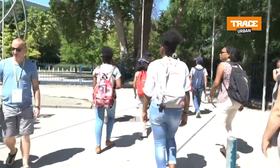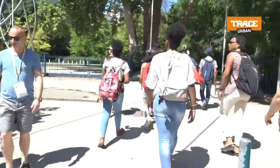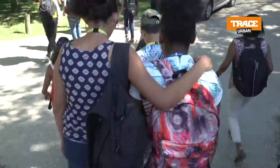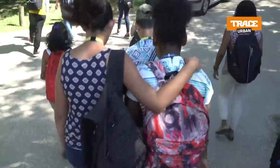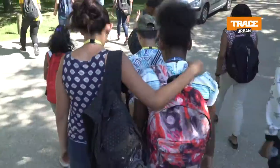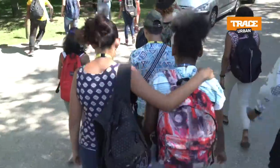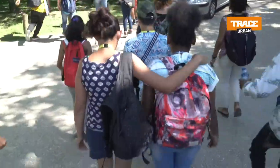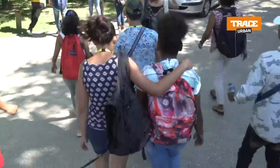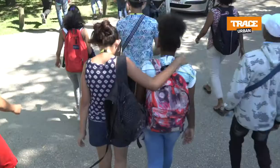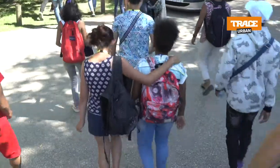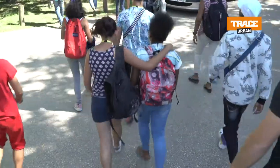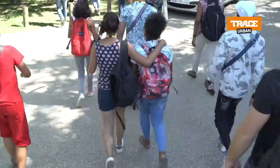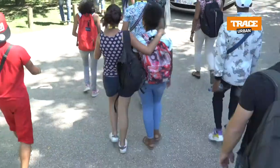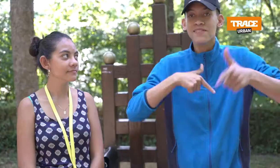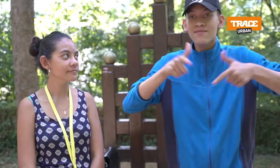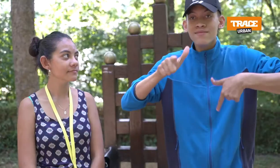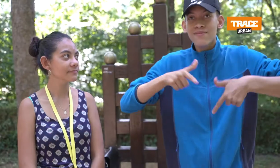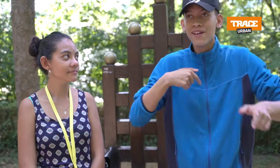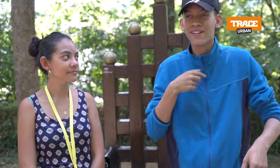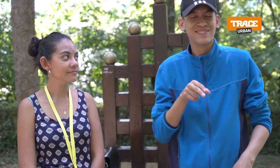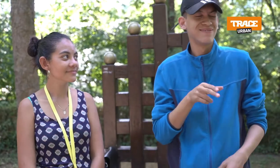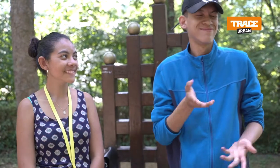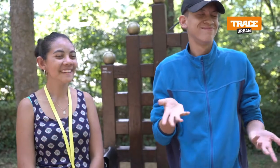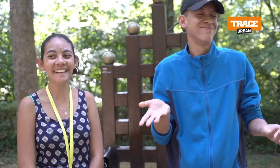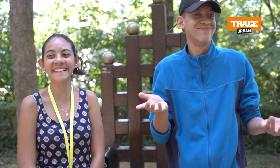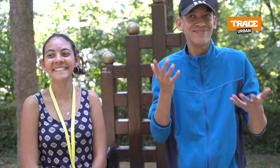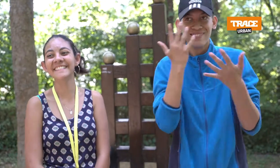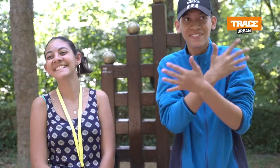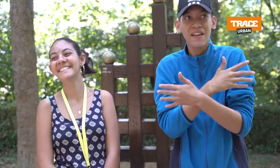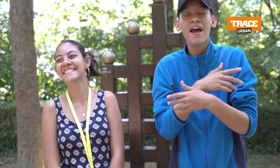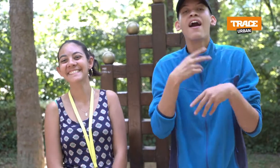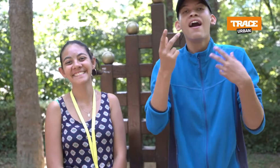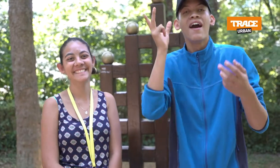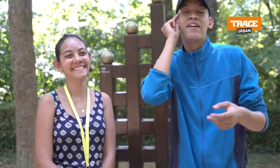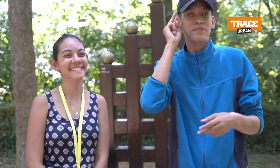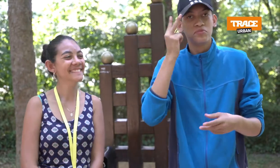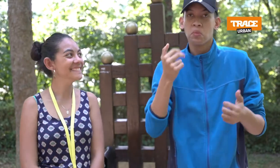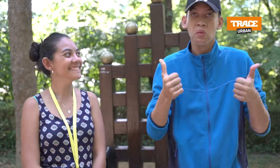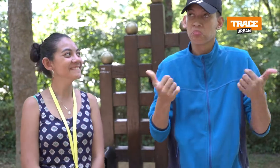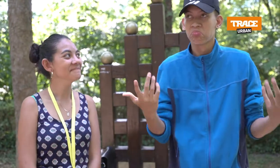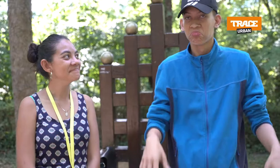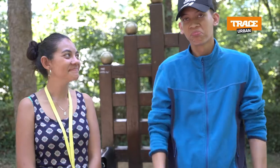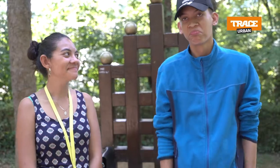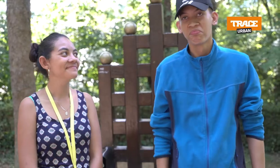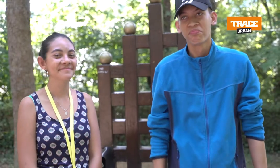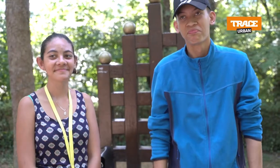C'est différent ici, la Réunion, ici on marche vite, il y a beaucoup, beaucoup de choses différentes.